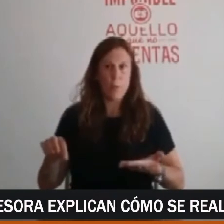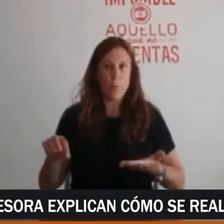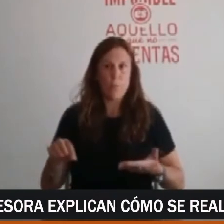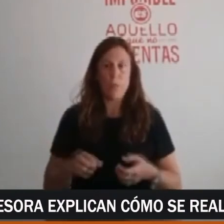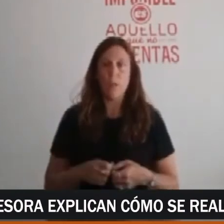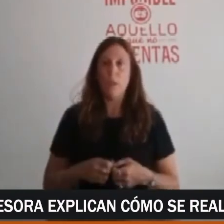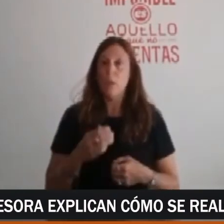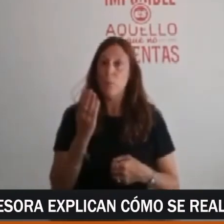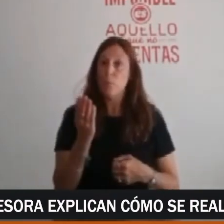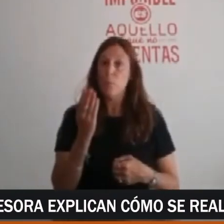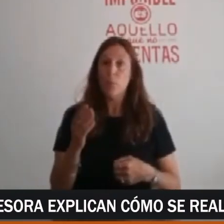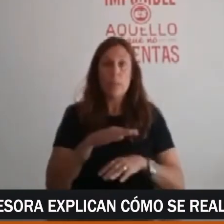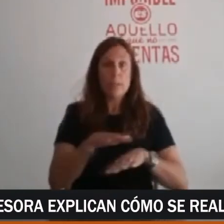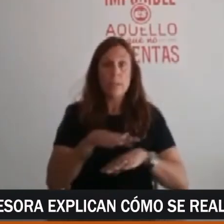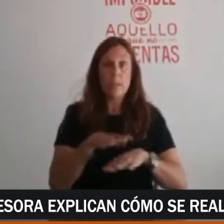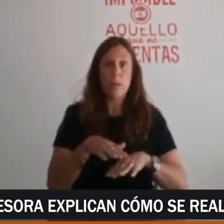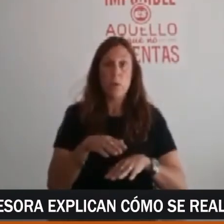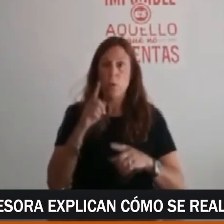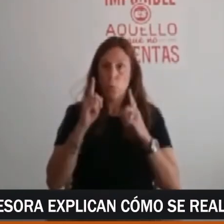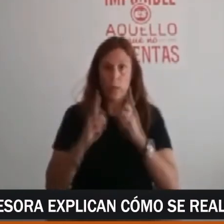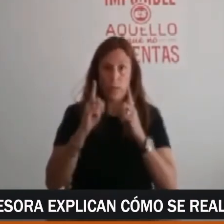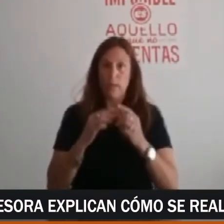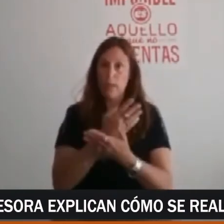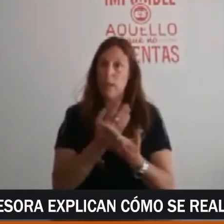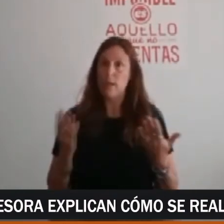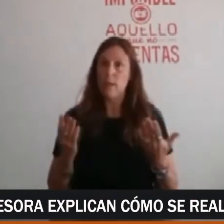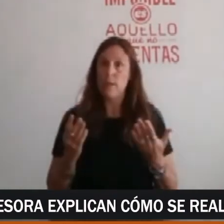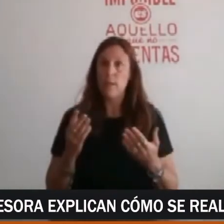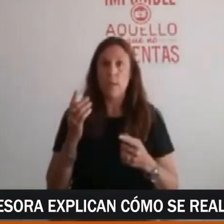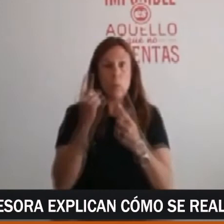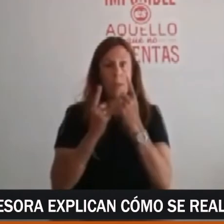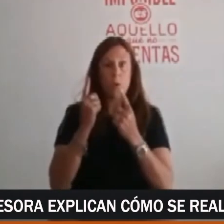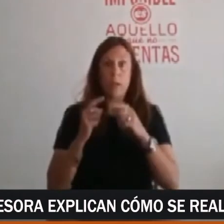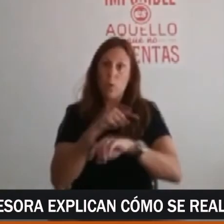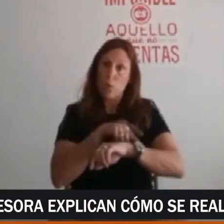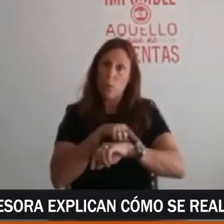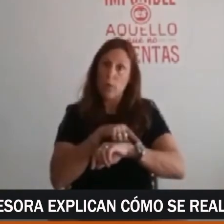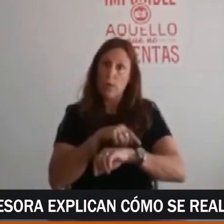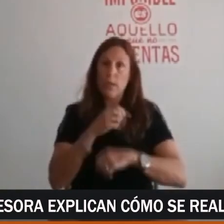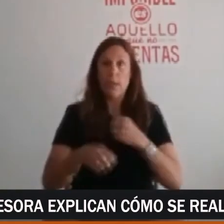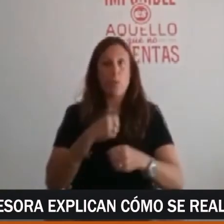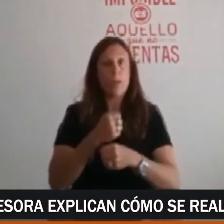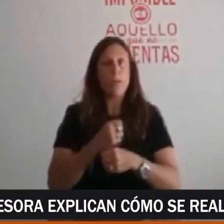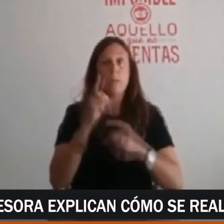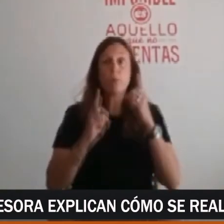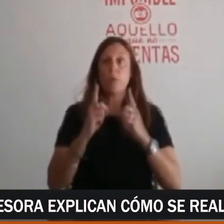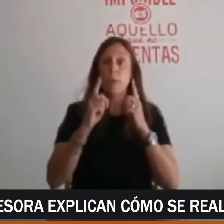estás registrado. Podés hacerlo cualquier día, en cualquier horario y desde